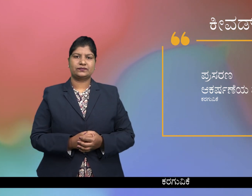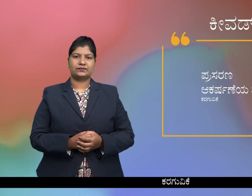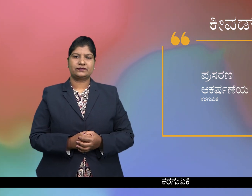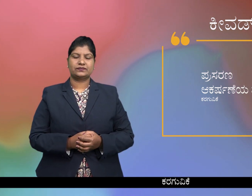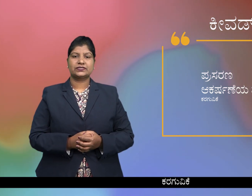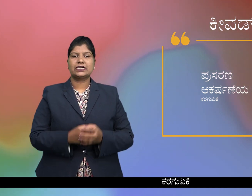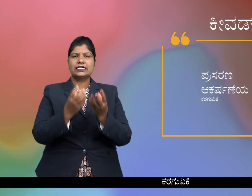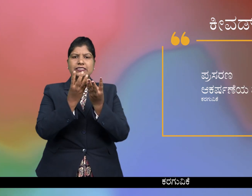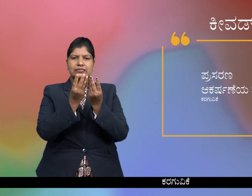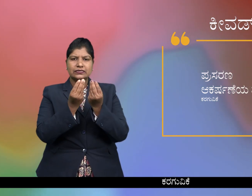ಕರಗುವಿಕೆ.